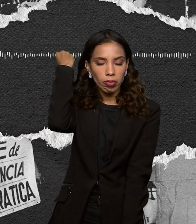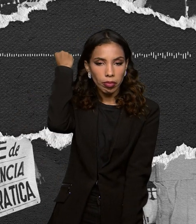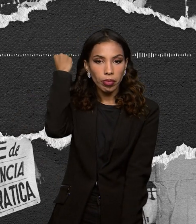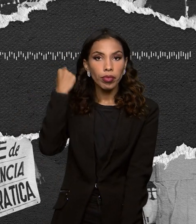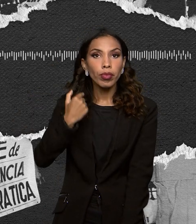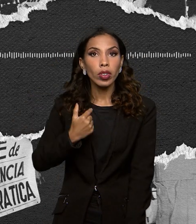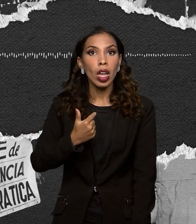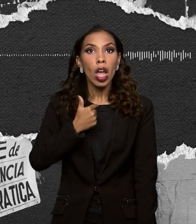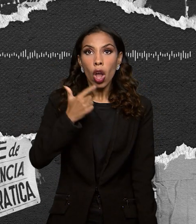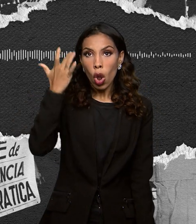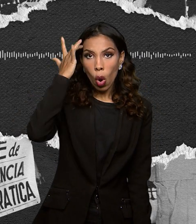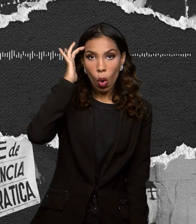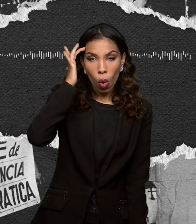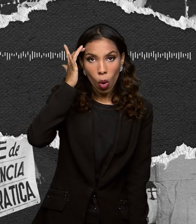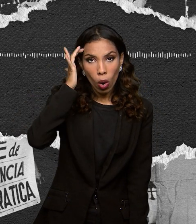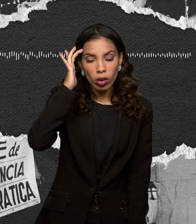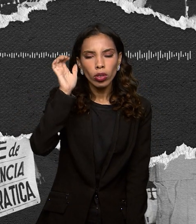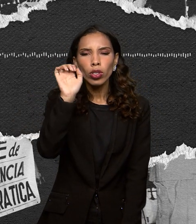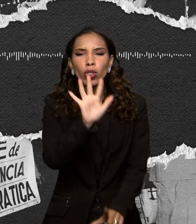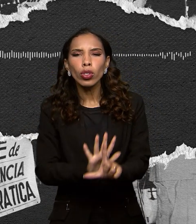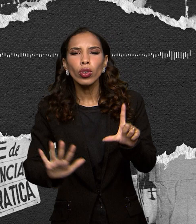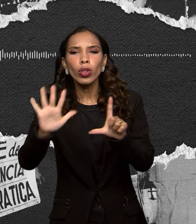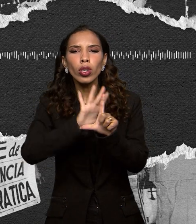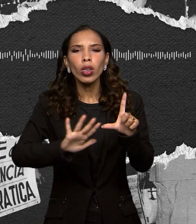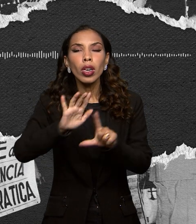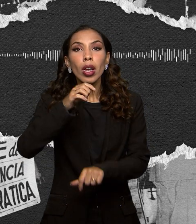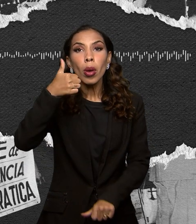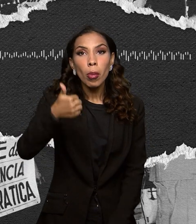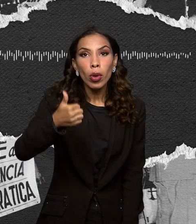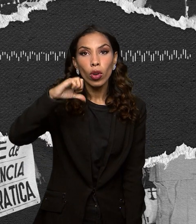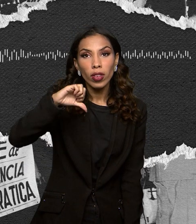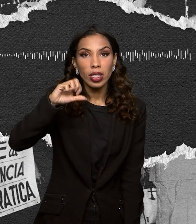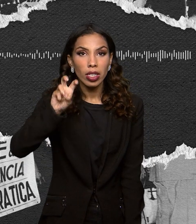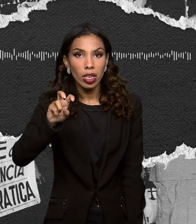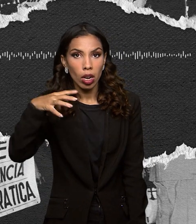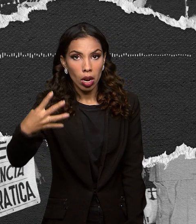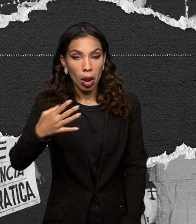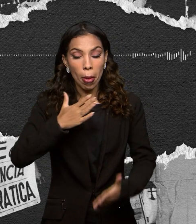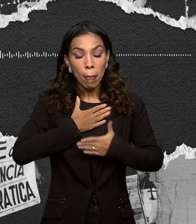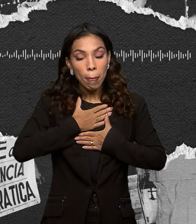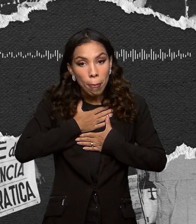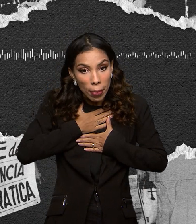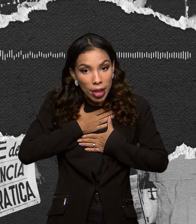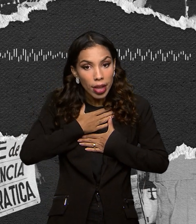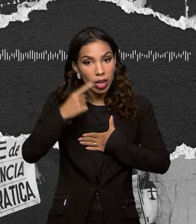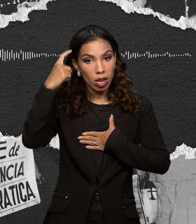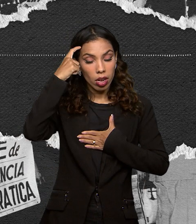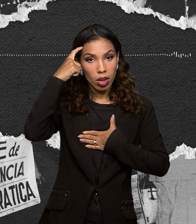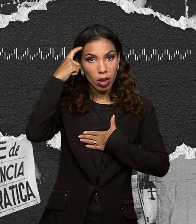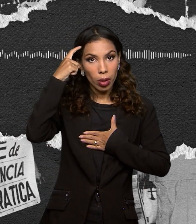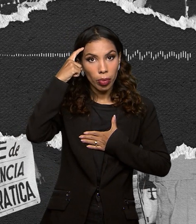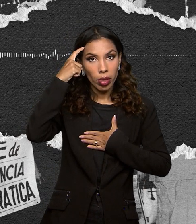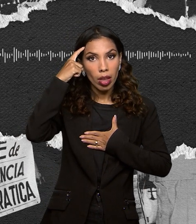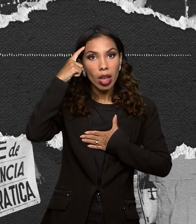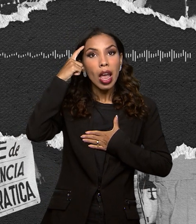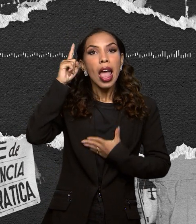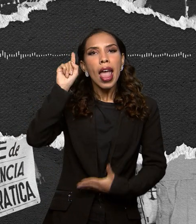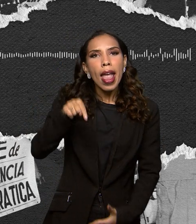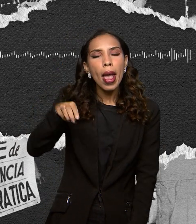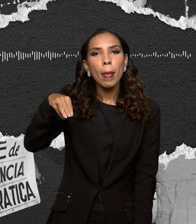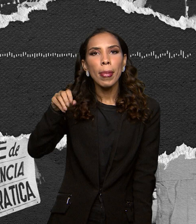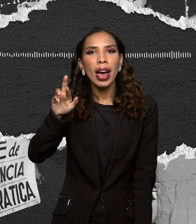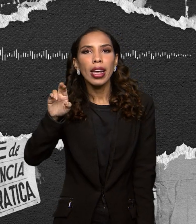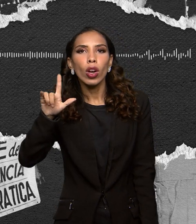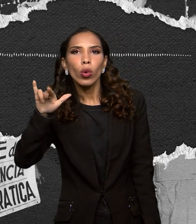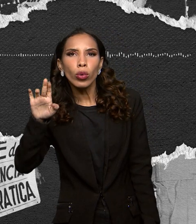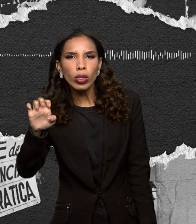Eu acho que esse panorama começa em 1954, pelo menos na minha memória. Essa é a Mariluce Moura, um dos principais nomes